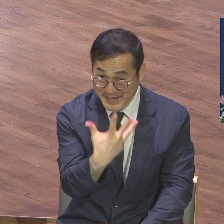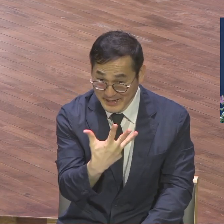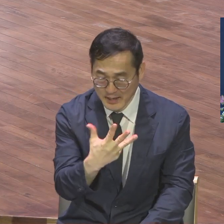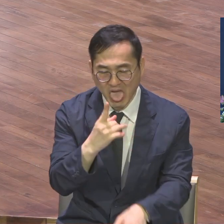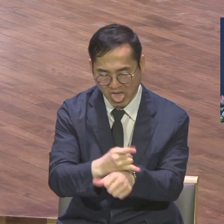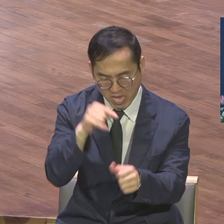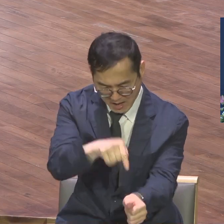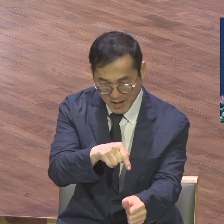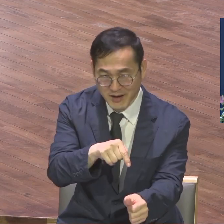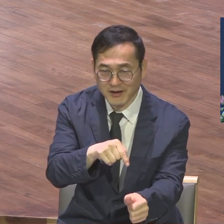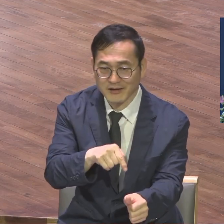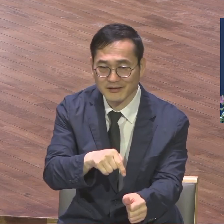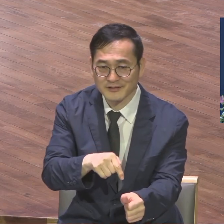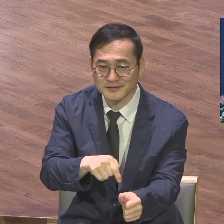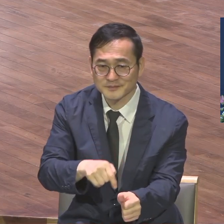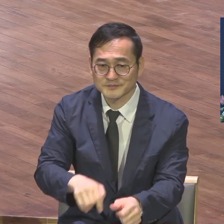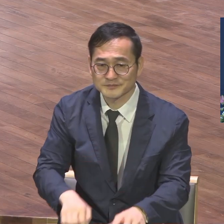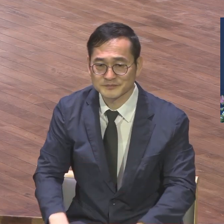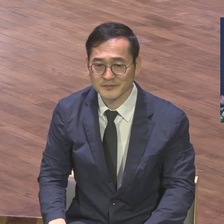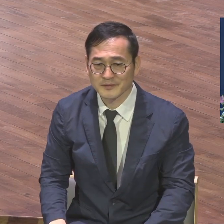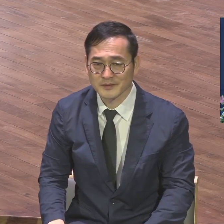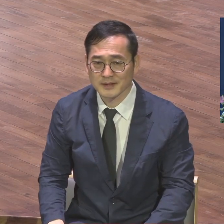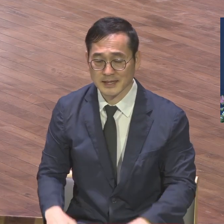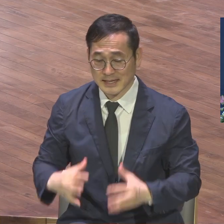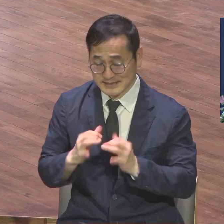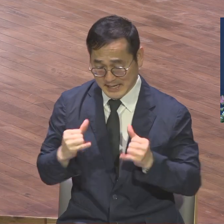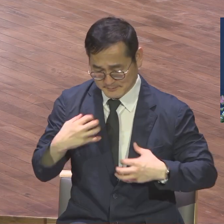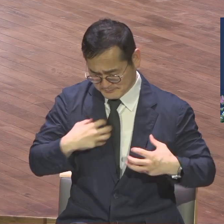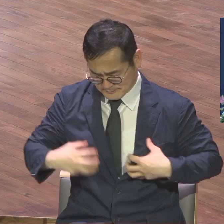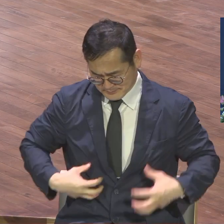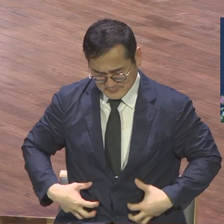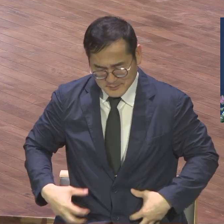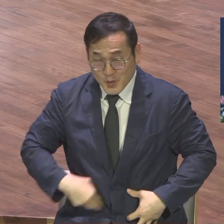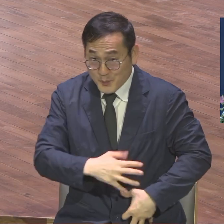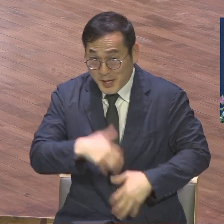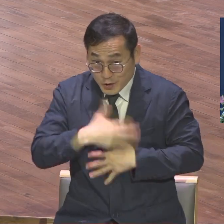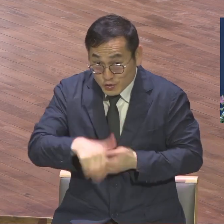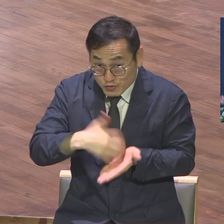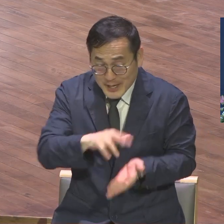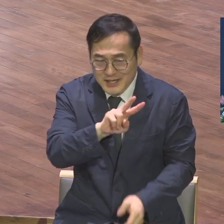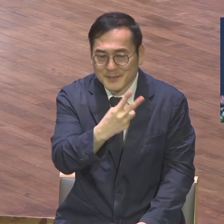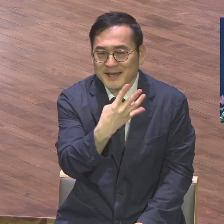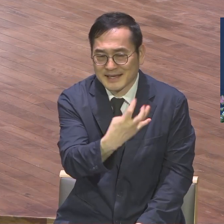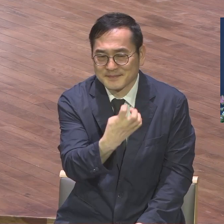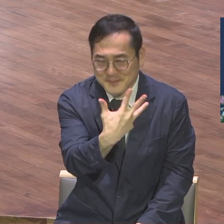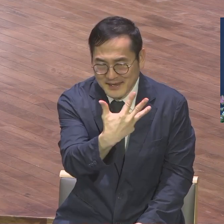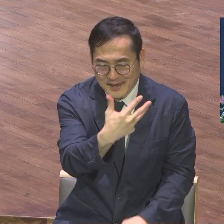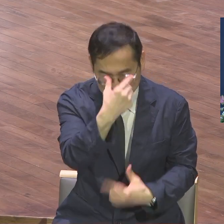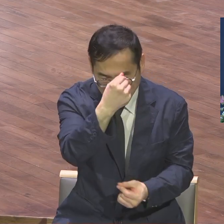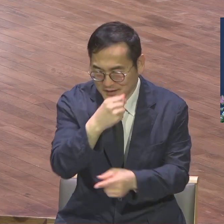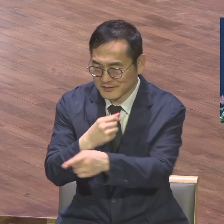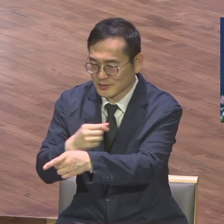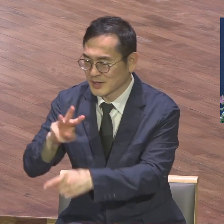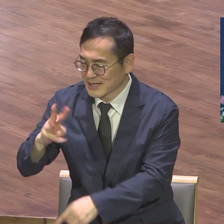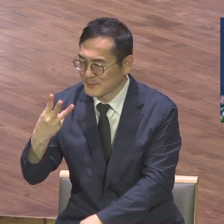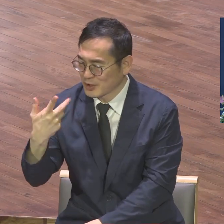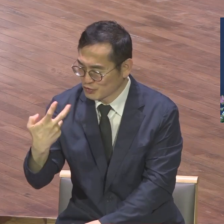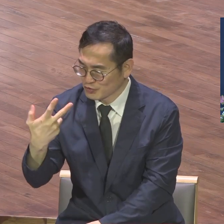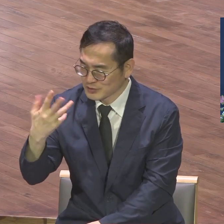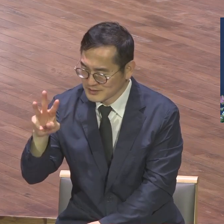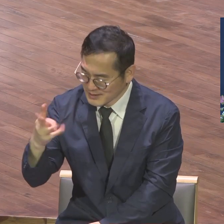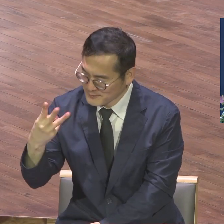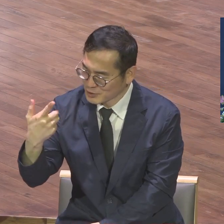248개는 사람의 몸의 지체수. 지체수가 248개라. 그리고